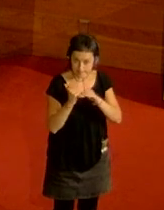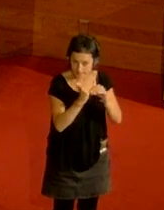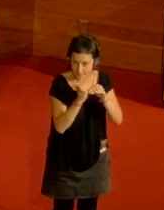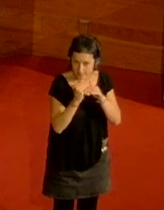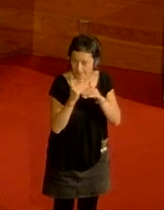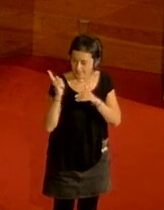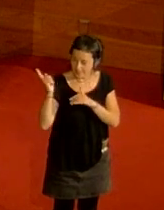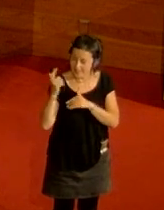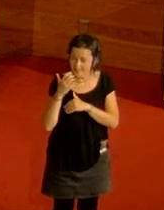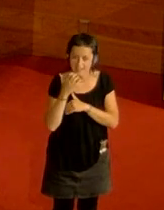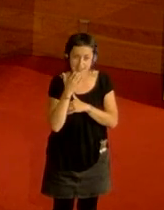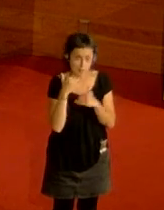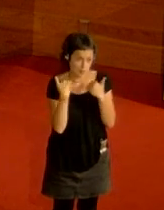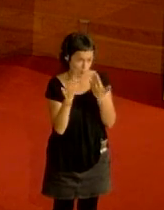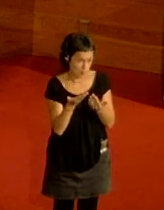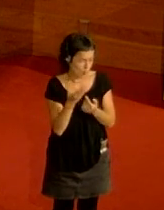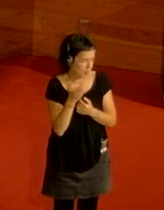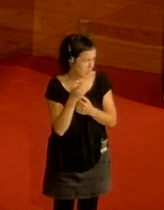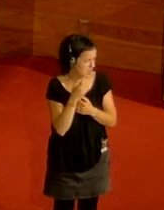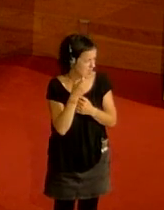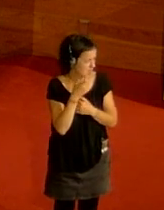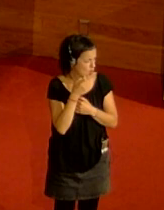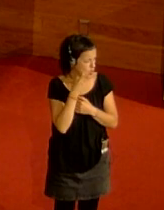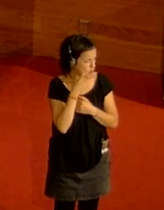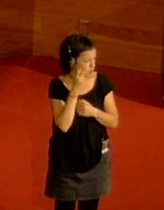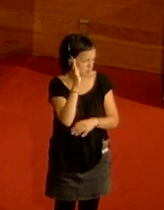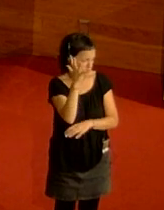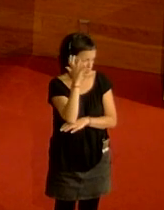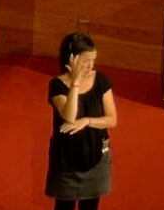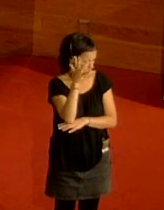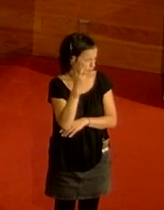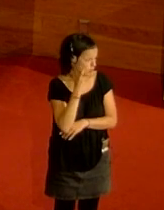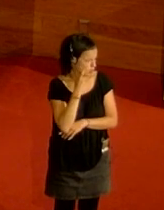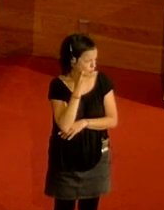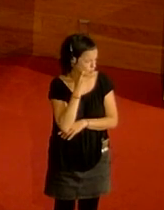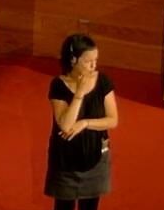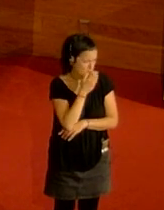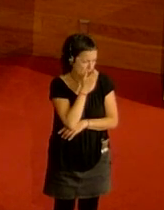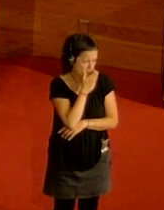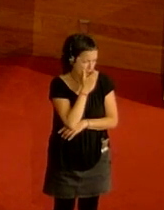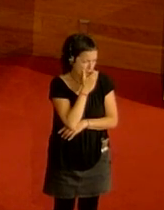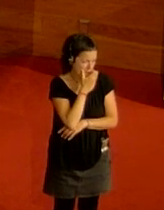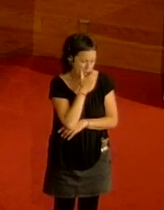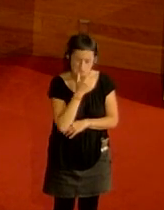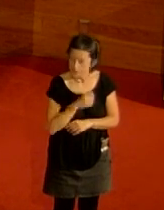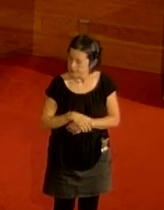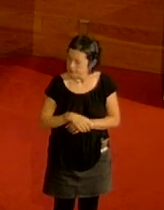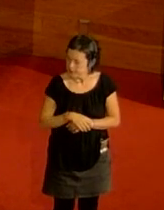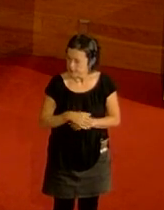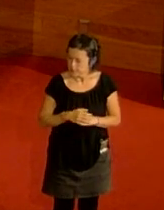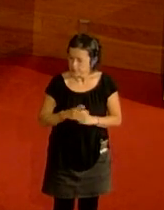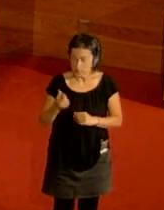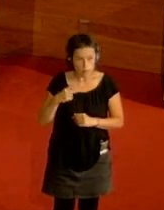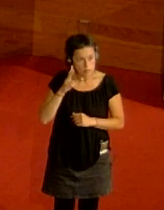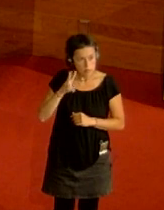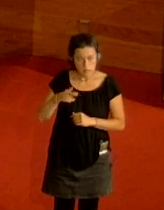Los Olivos que es un ejemplo al que yo aludo en en en en mi libro El bucle invisible yo lo vi muy claro cuando pensaba en ellos